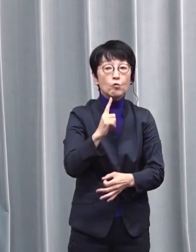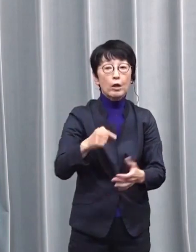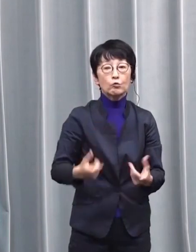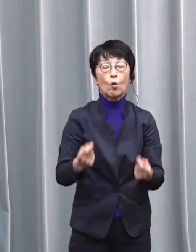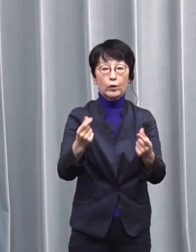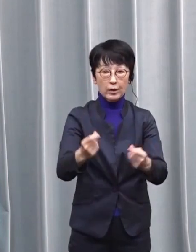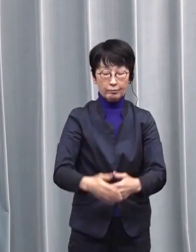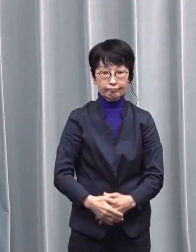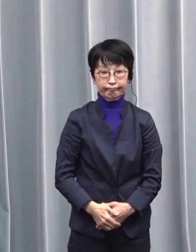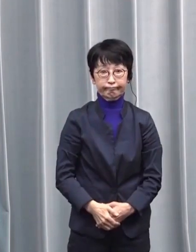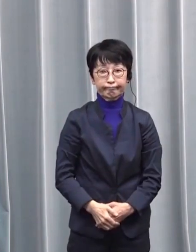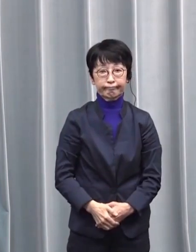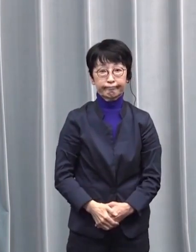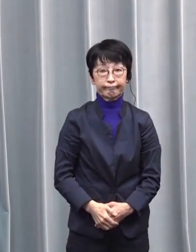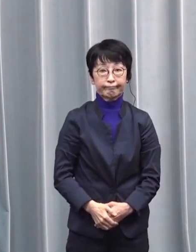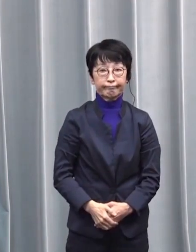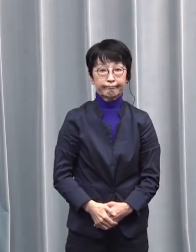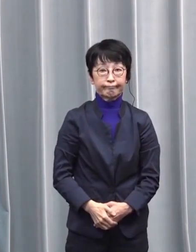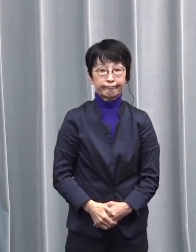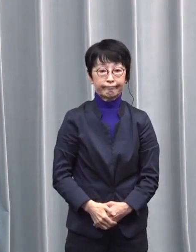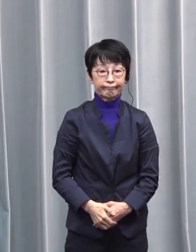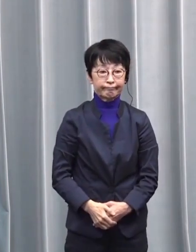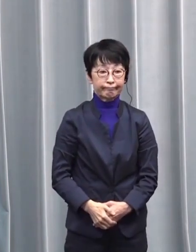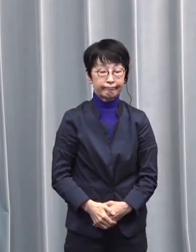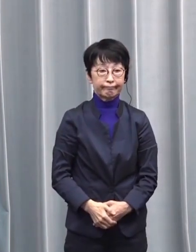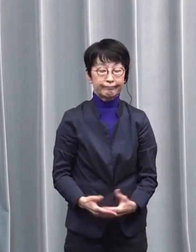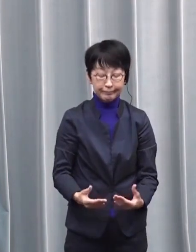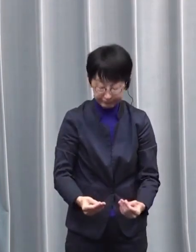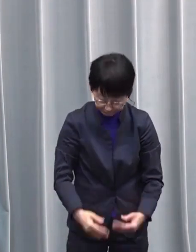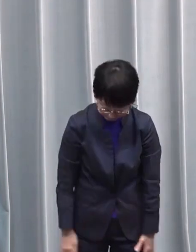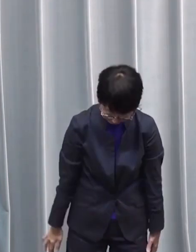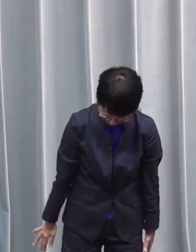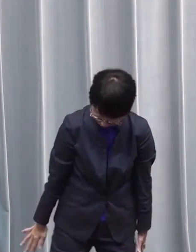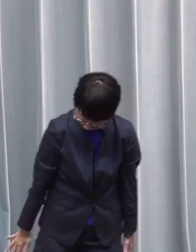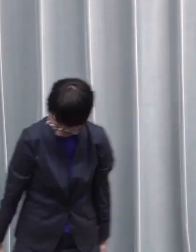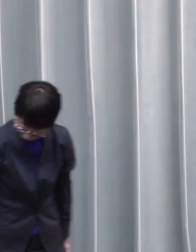ありがとうございました。